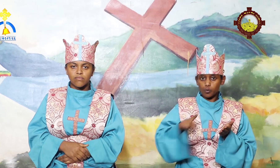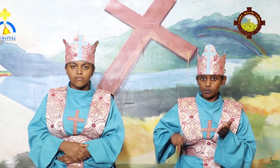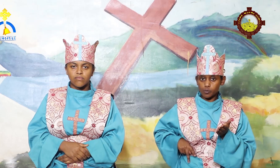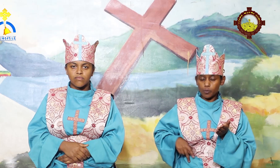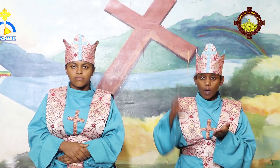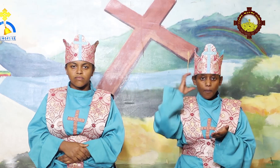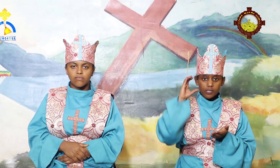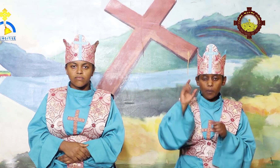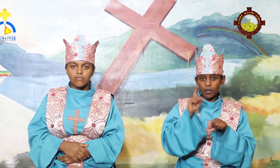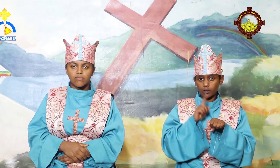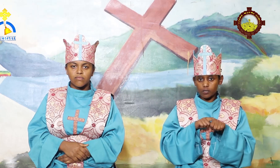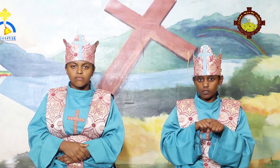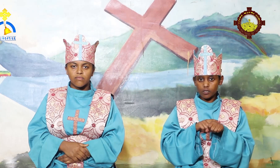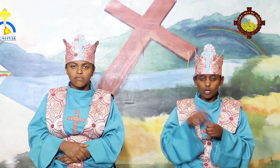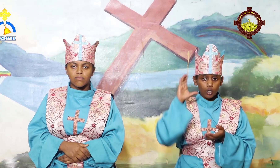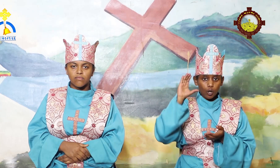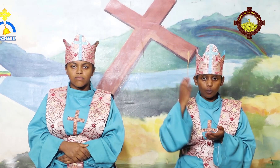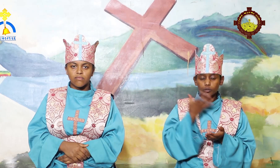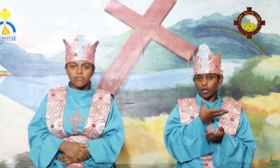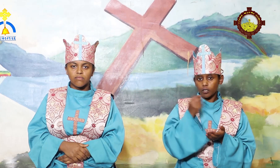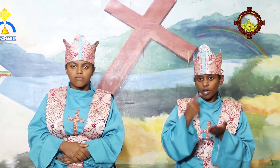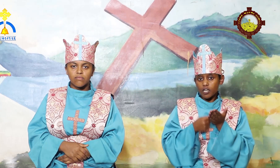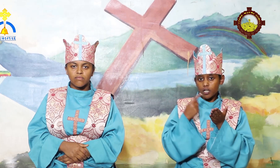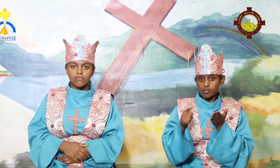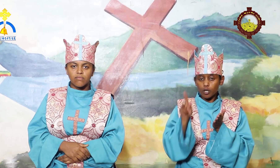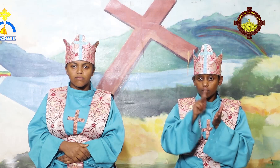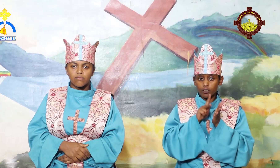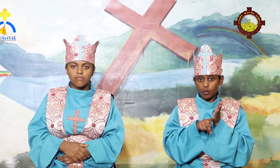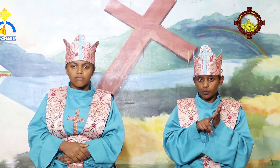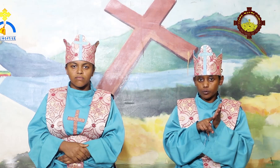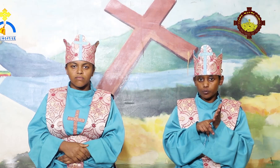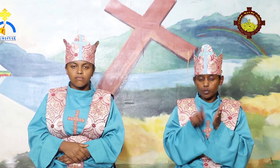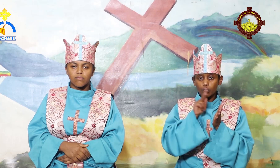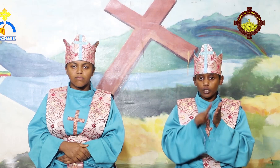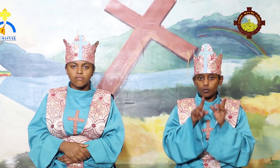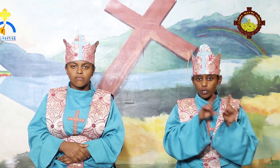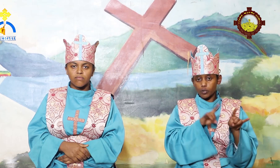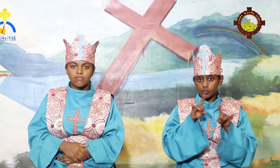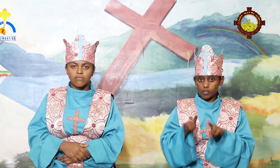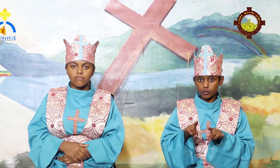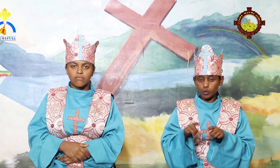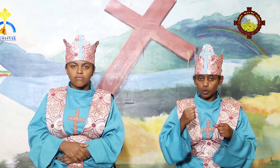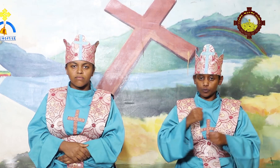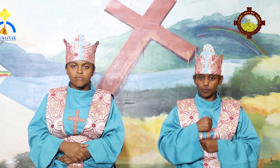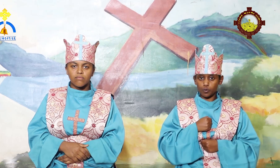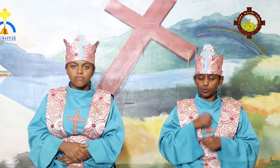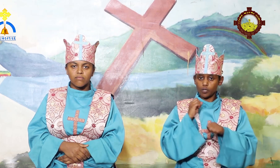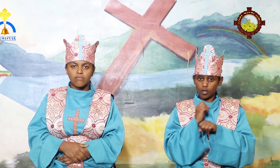ንጉስም በሰማ ጊዜ ተቆጣና እነዚያን ገዳዮቹን ይገድሏቸው ዘንድ ጭፍሮቹን